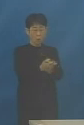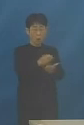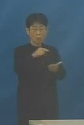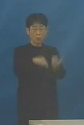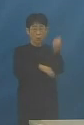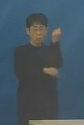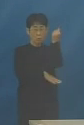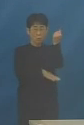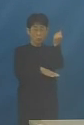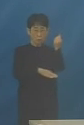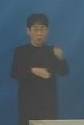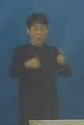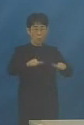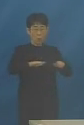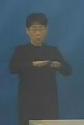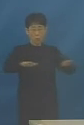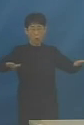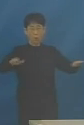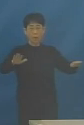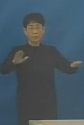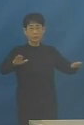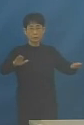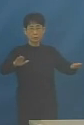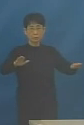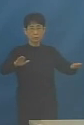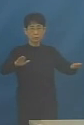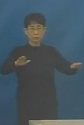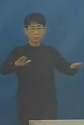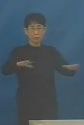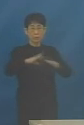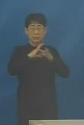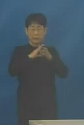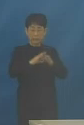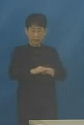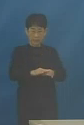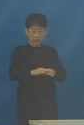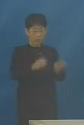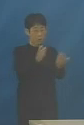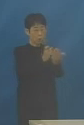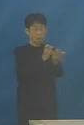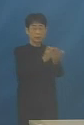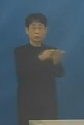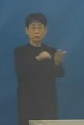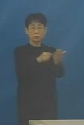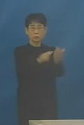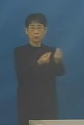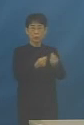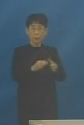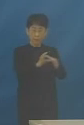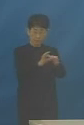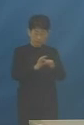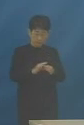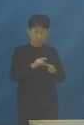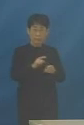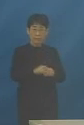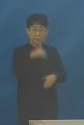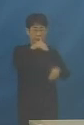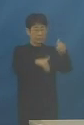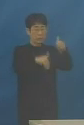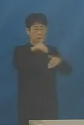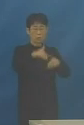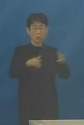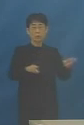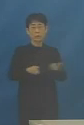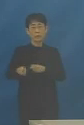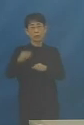ますまた他方でその法律によって選挙制度をつくるという